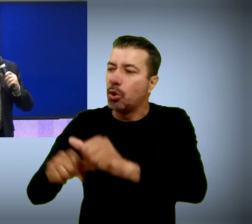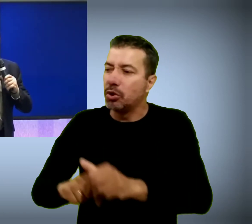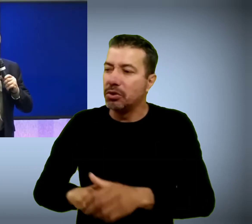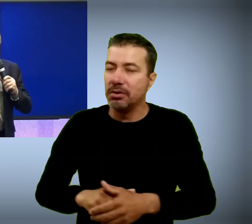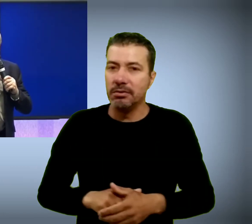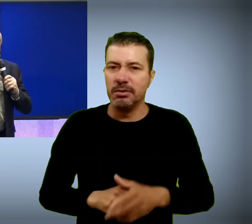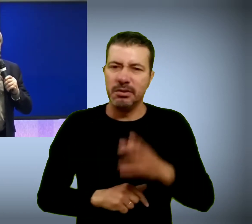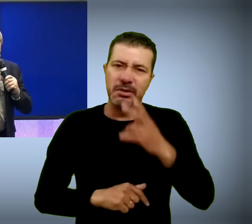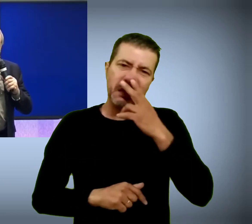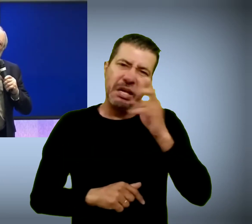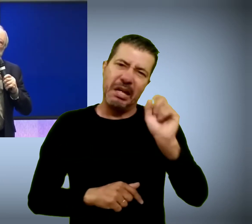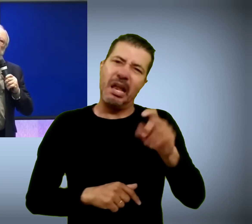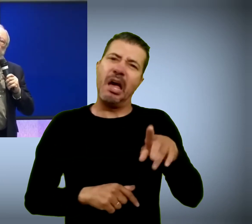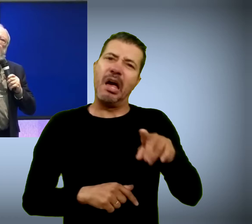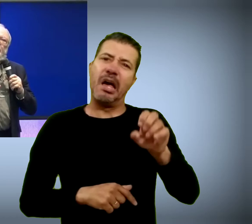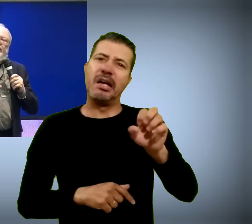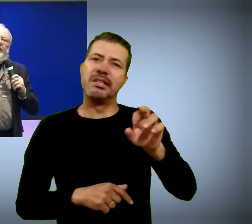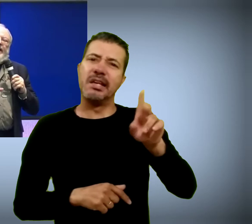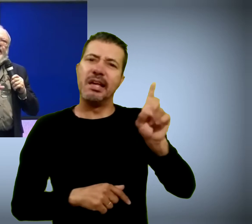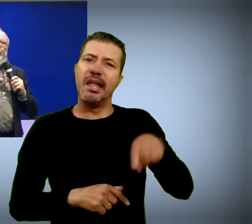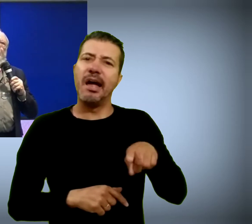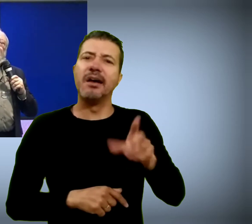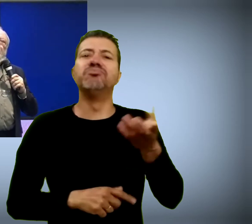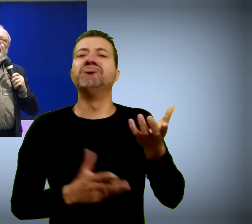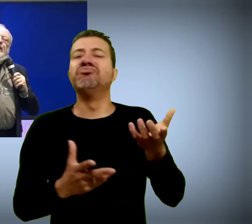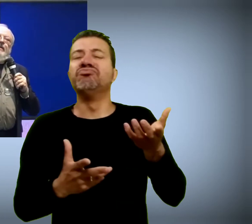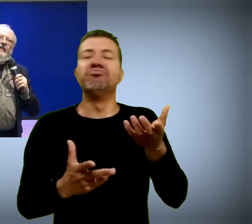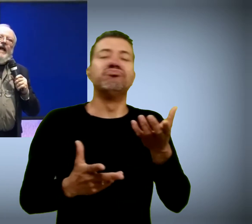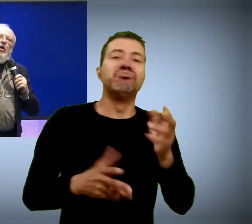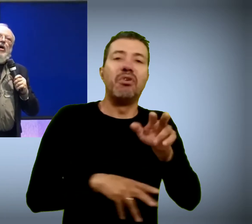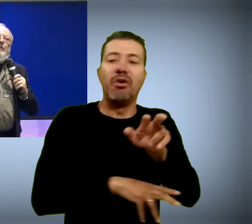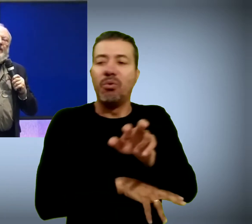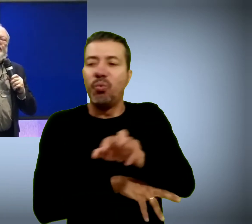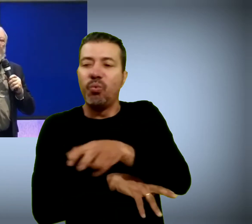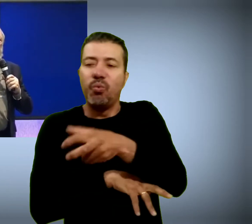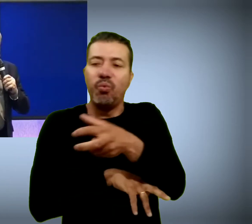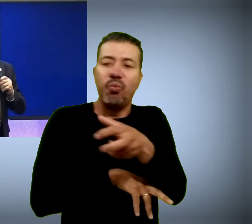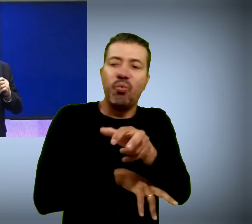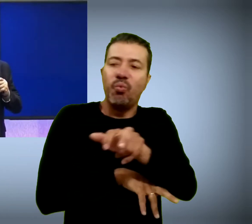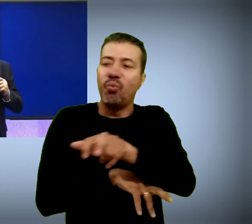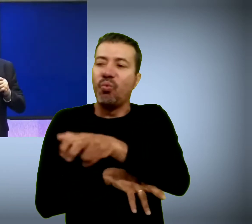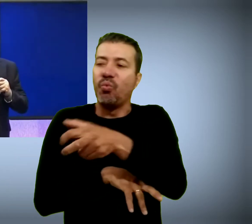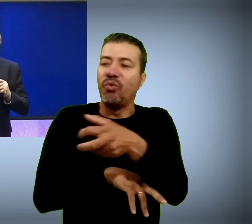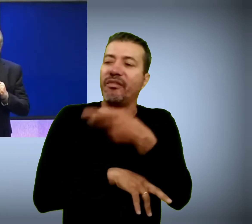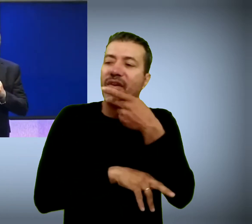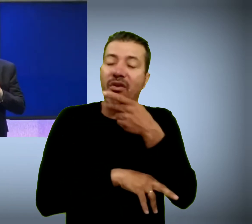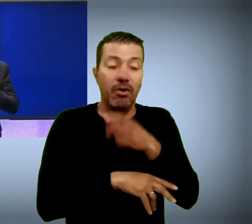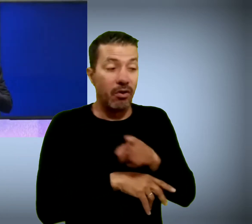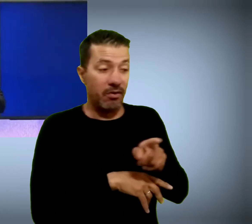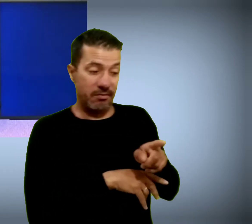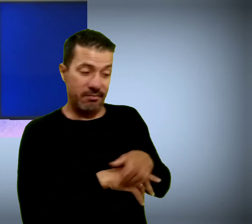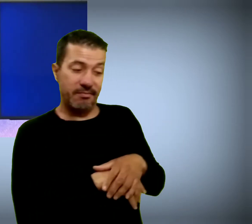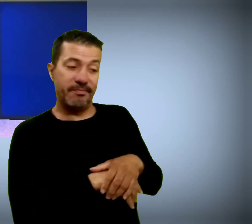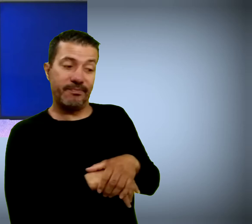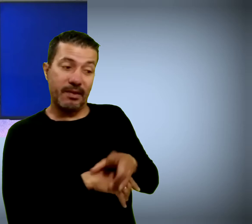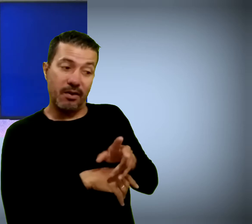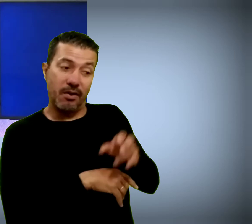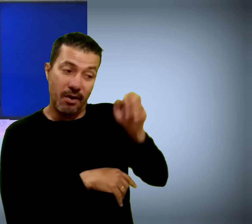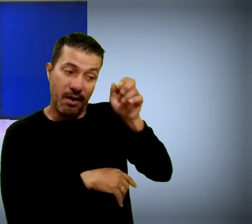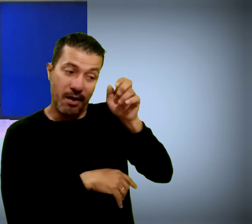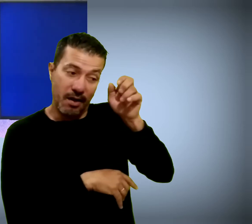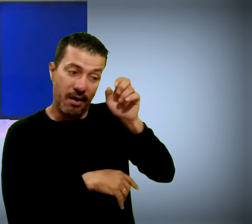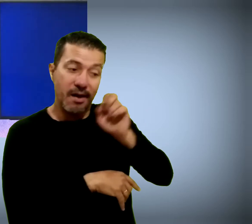não rastejava? Será que a gente pode imaginar que ela estava na copa dessa árvore e falou para Eva: olha,